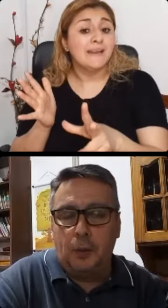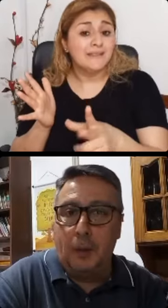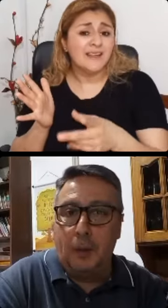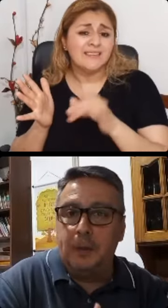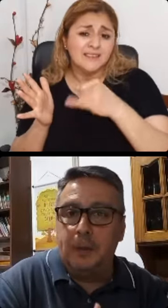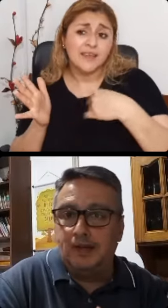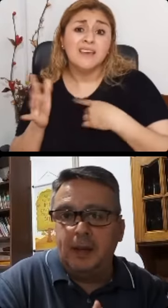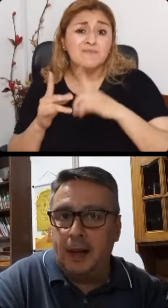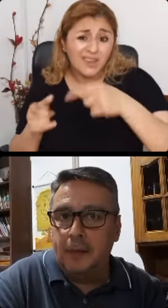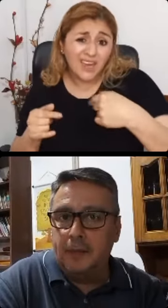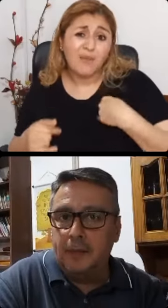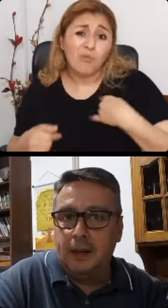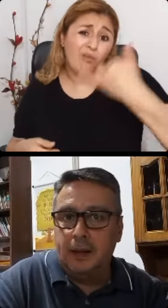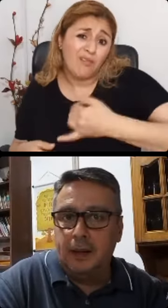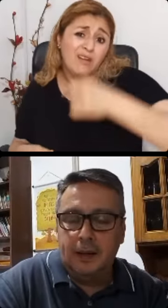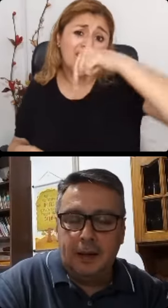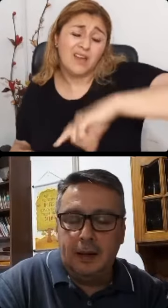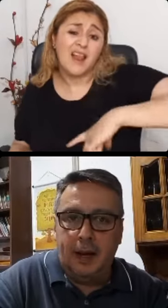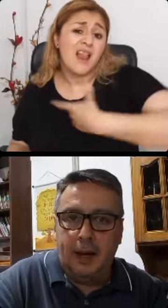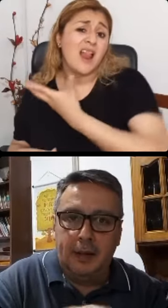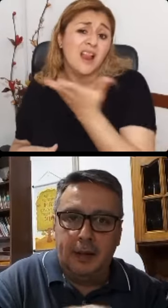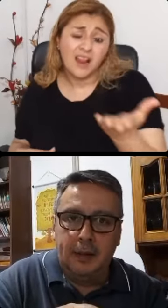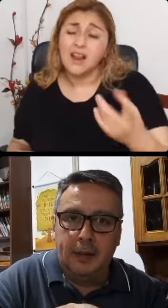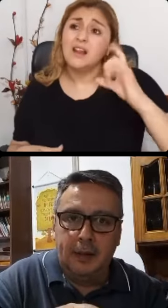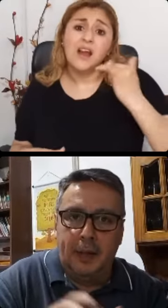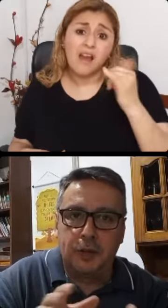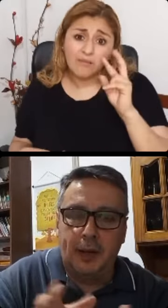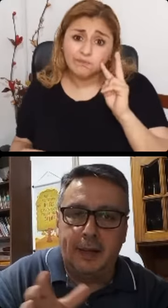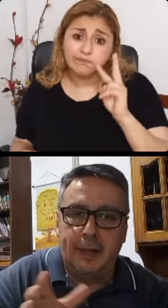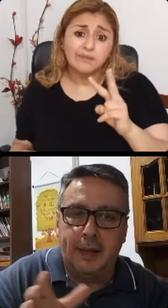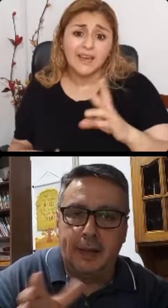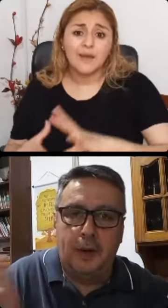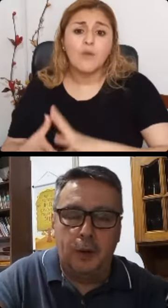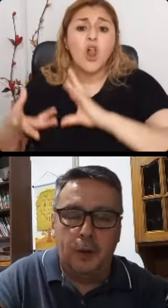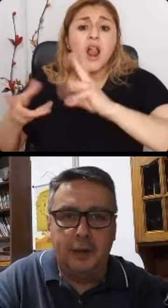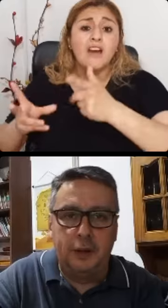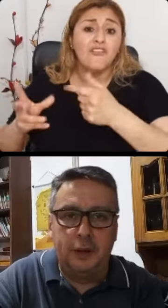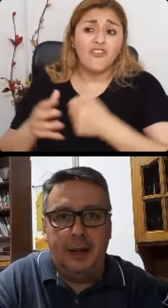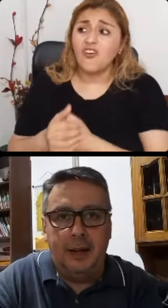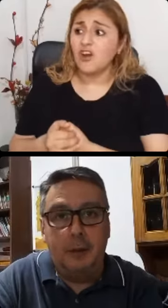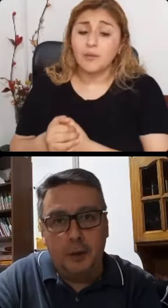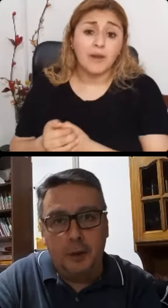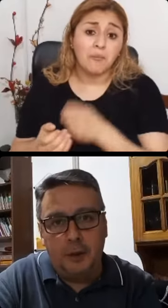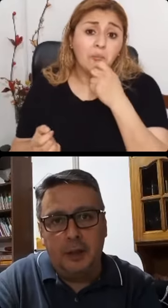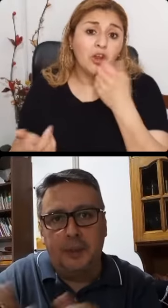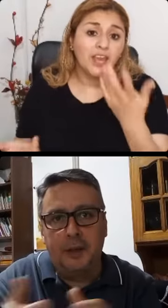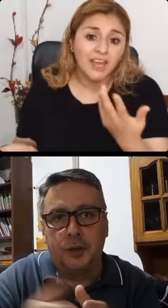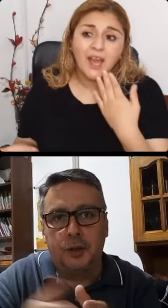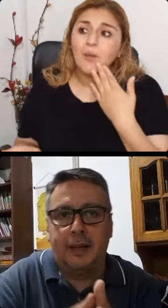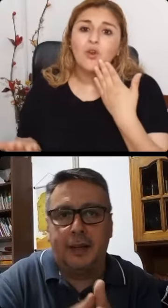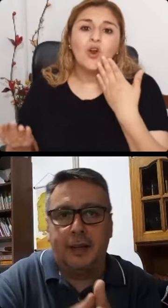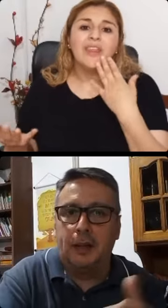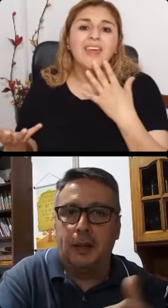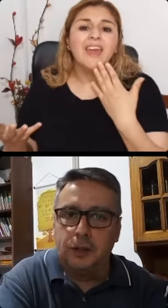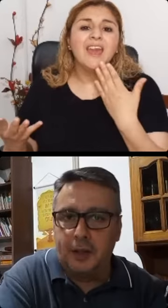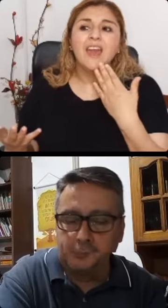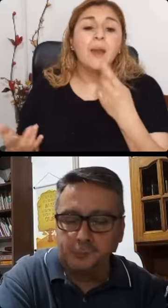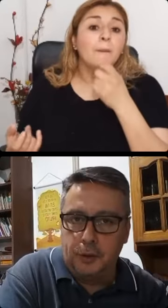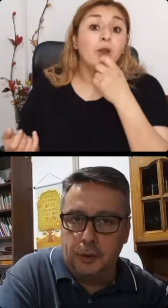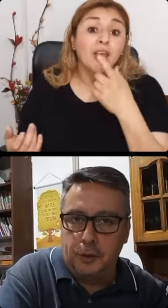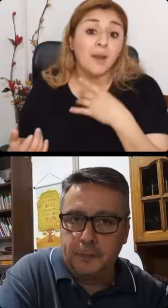hoy se encuentra dividida en personas que están a favor del aborto y personas que están